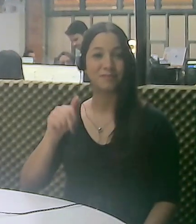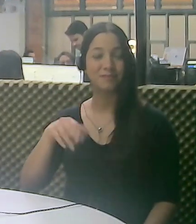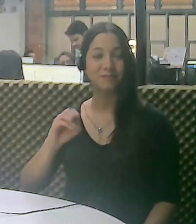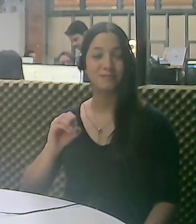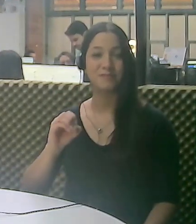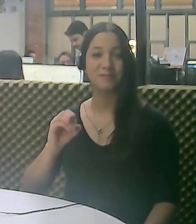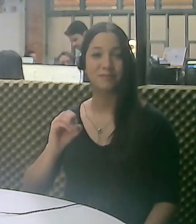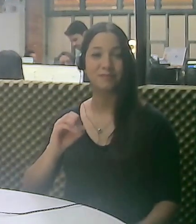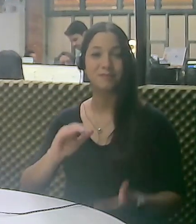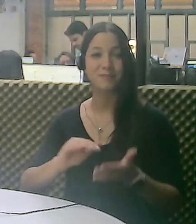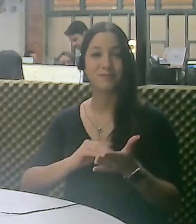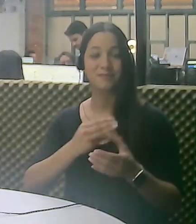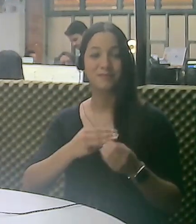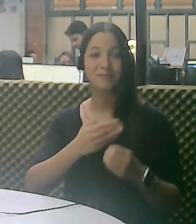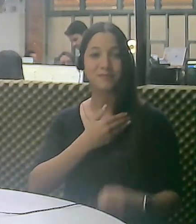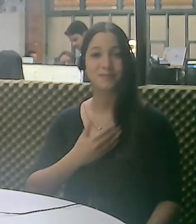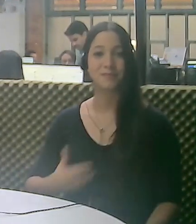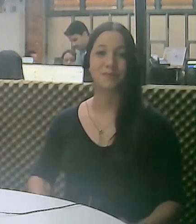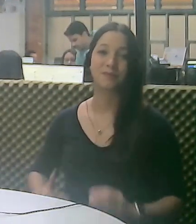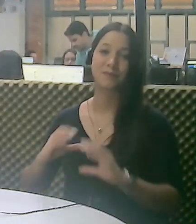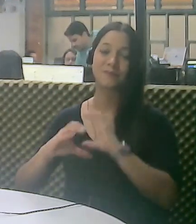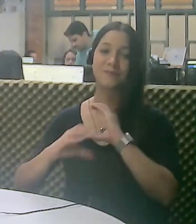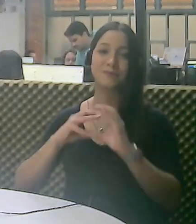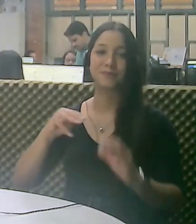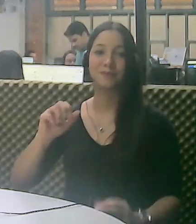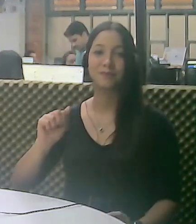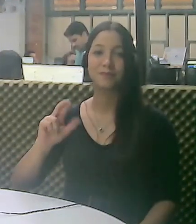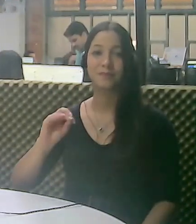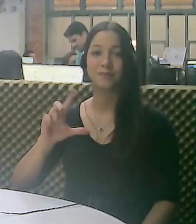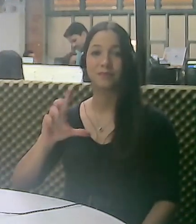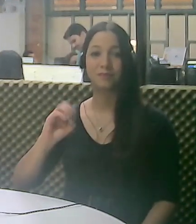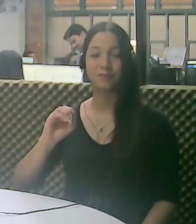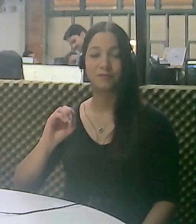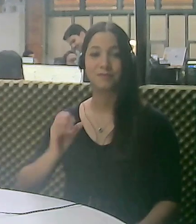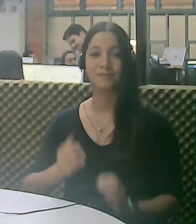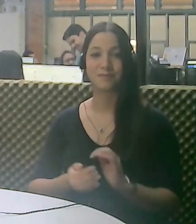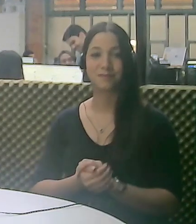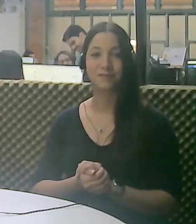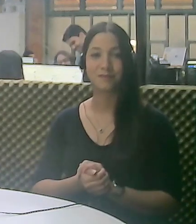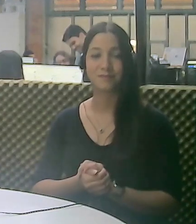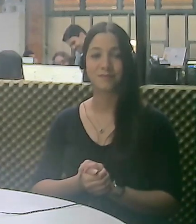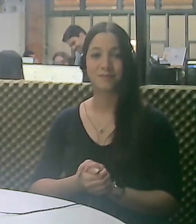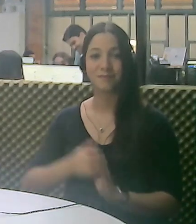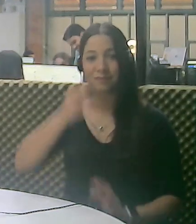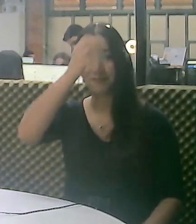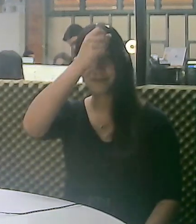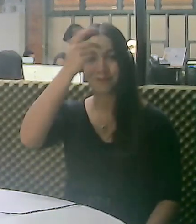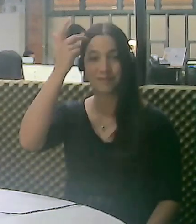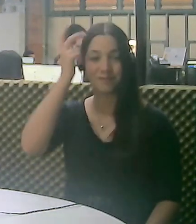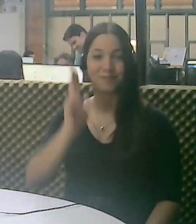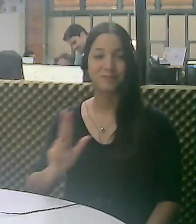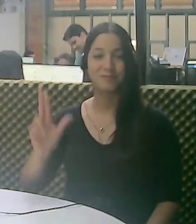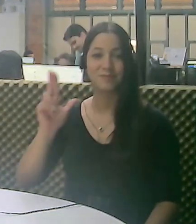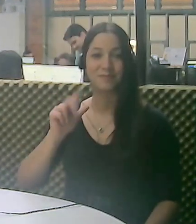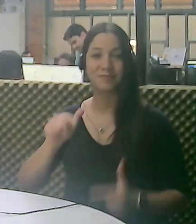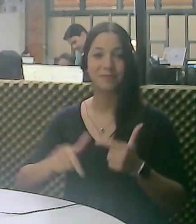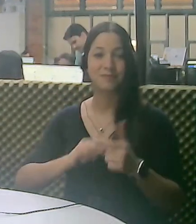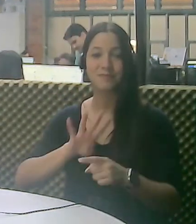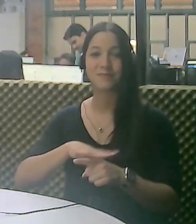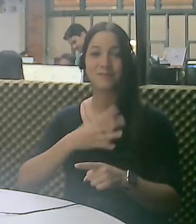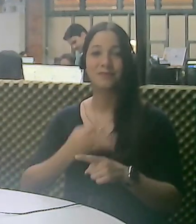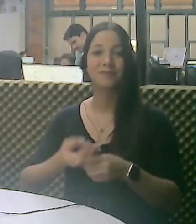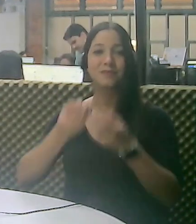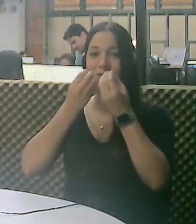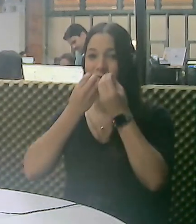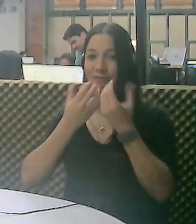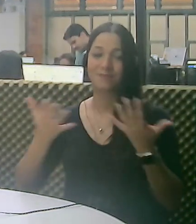Cristiano Silva, secretário municipal de governo e comunicação Marco Túlio de Castro Kalimann, Prefeitura de Uberlândia,